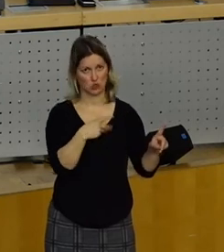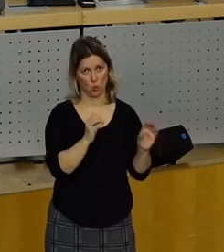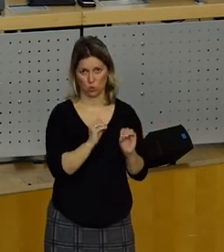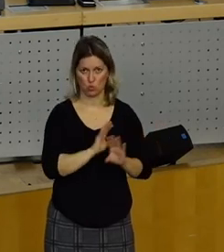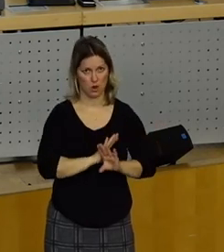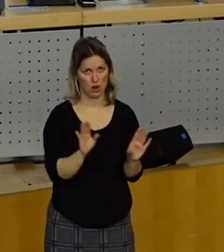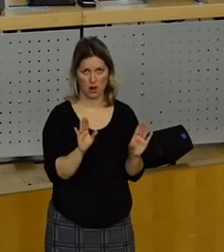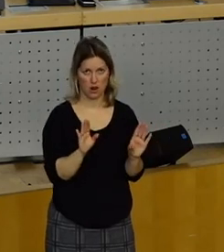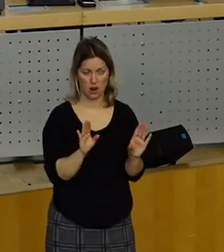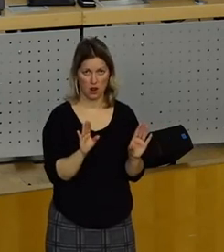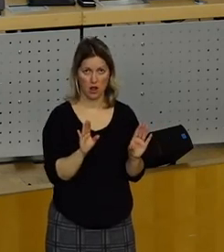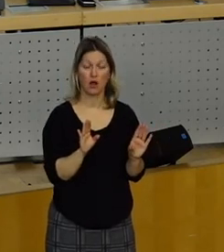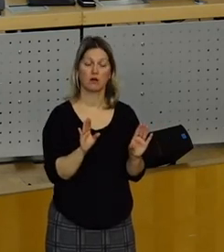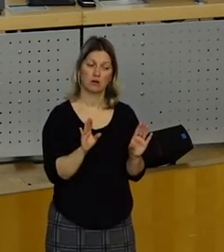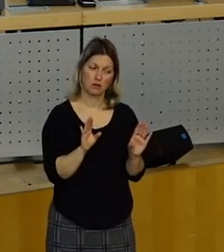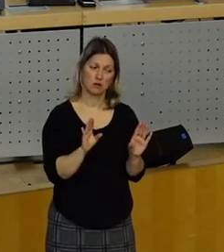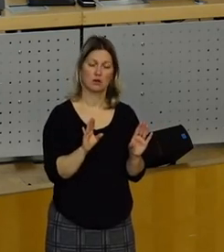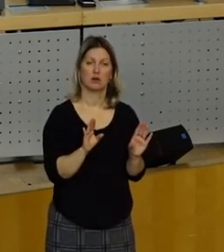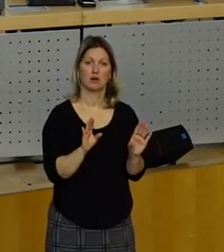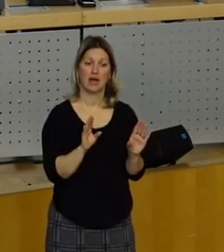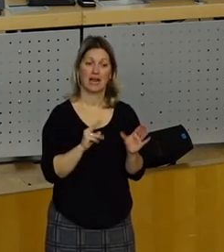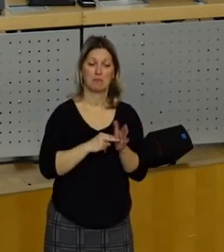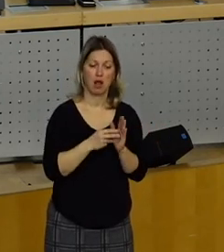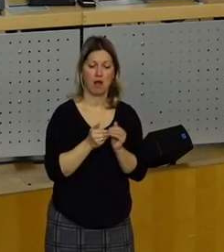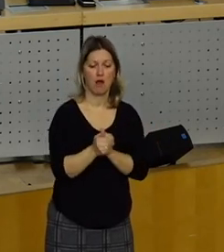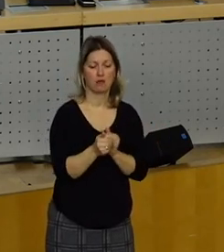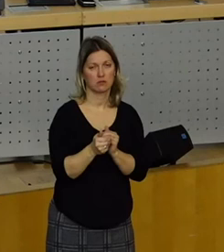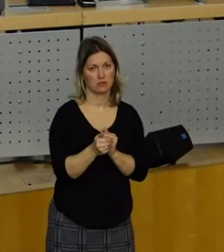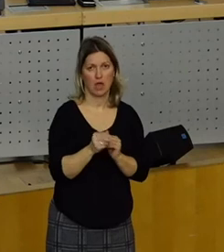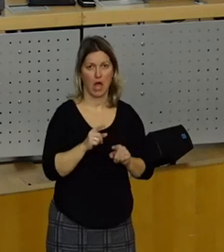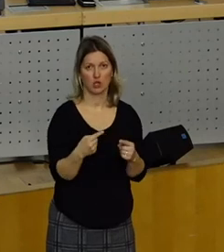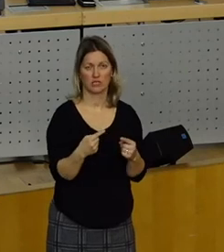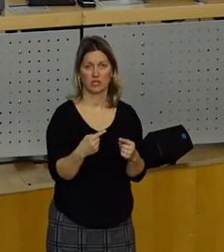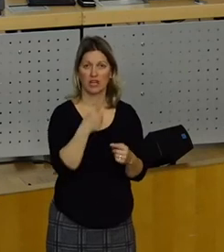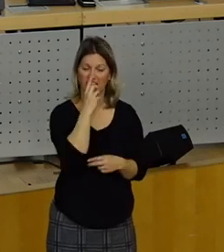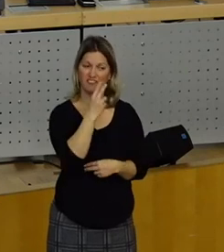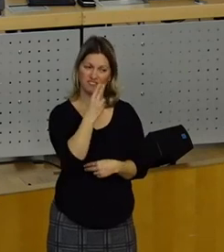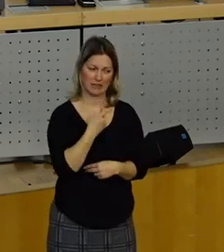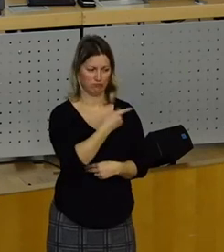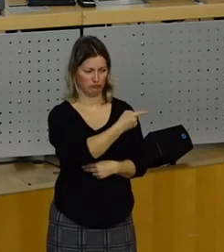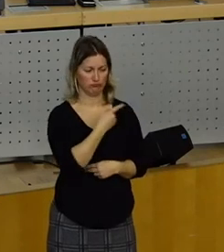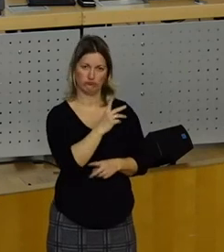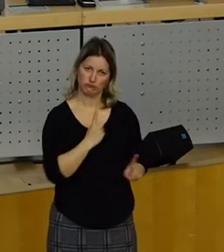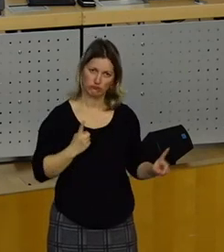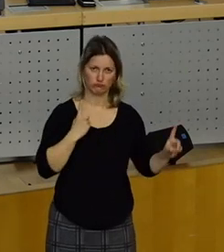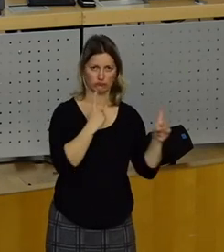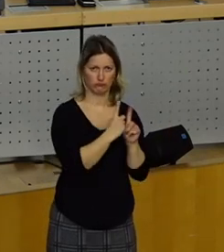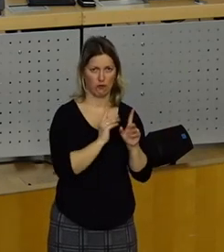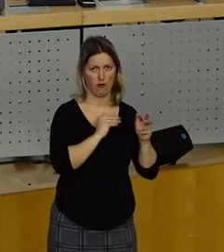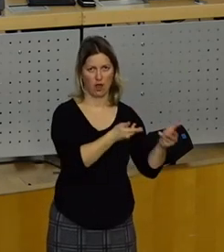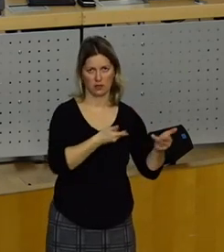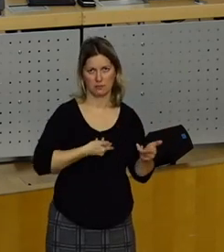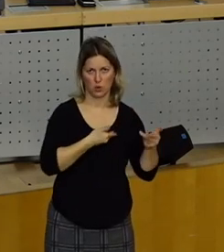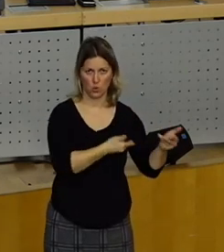das einmal vor sondern uns ist sehr wichtig das begegnungs angebote zwischen menschen stattfinden und dass